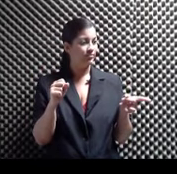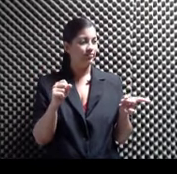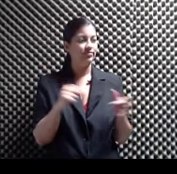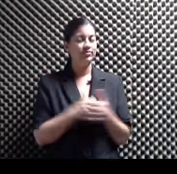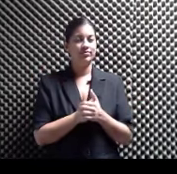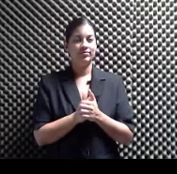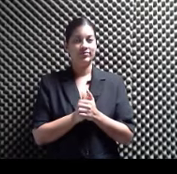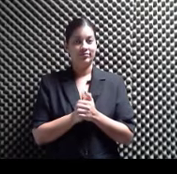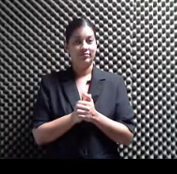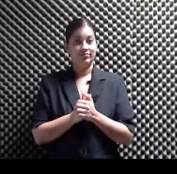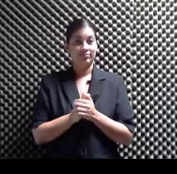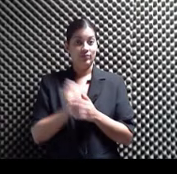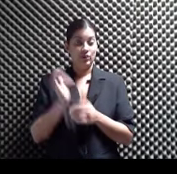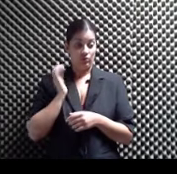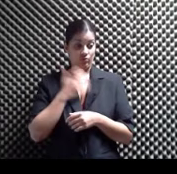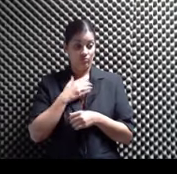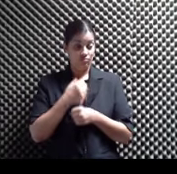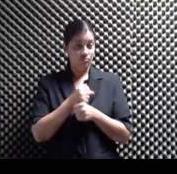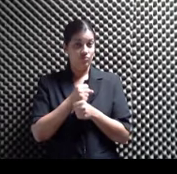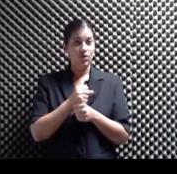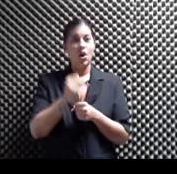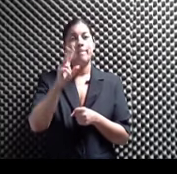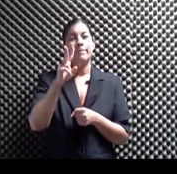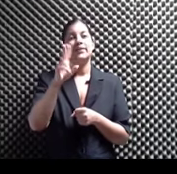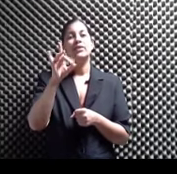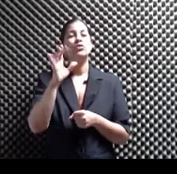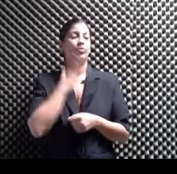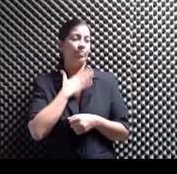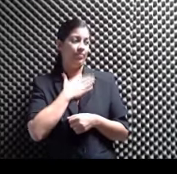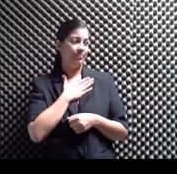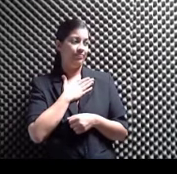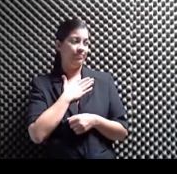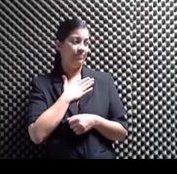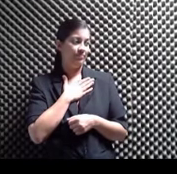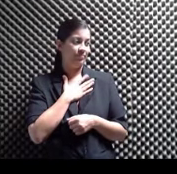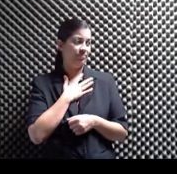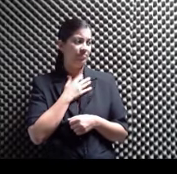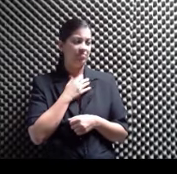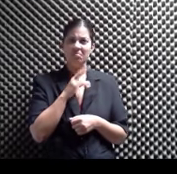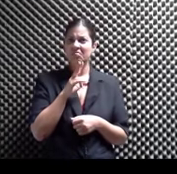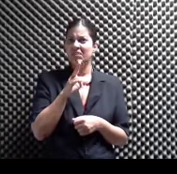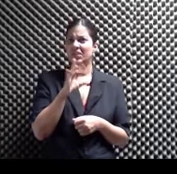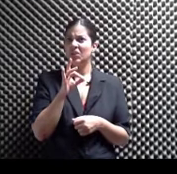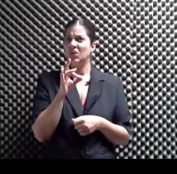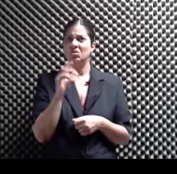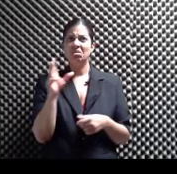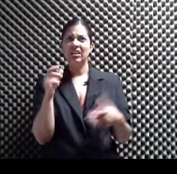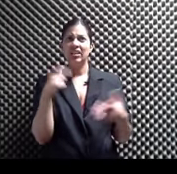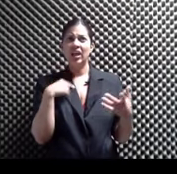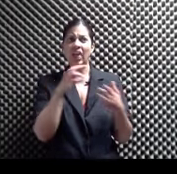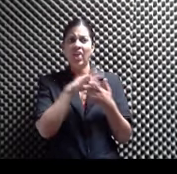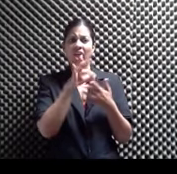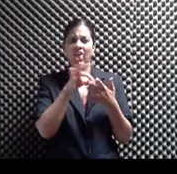verdad. De Cuarzo Blanco, la número 28 mía. Creo que esa es la cosa. O 28 o 30, ya no sé, ya yo perdí cuenta.